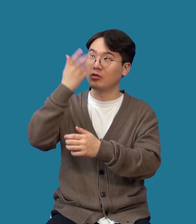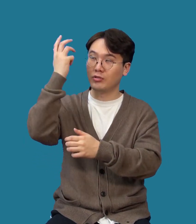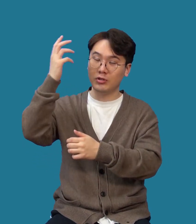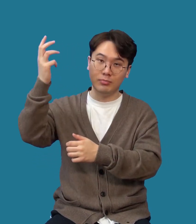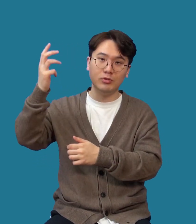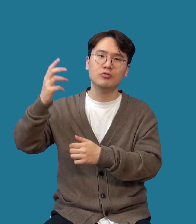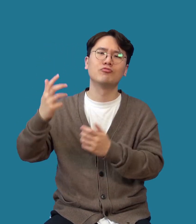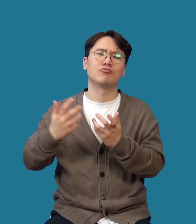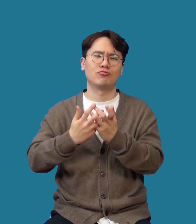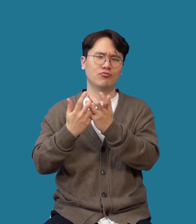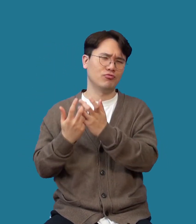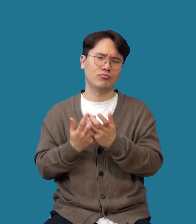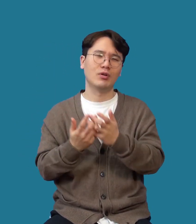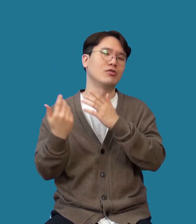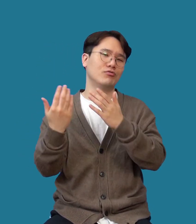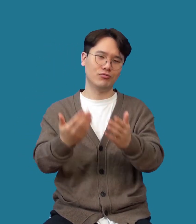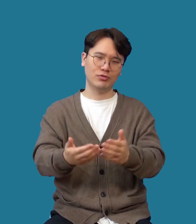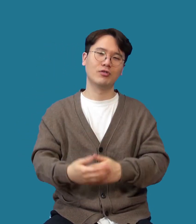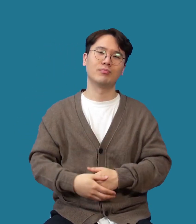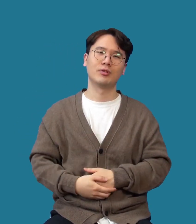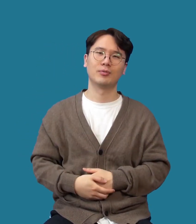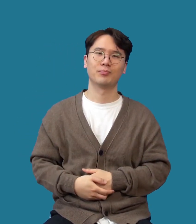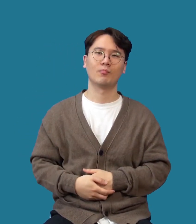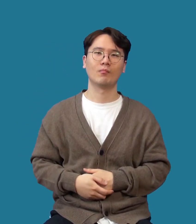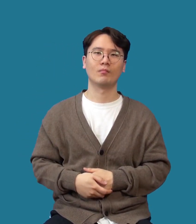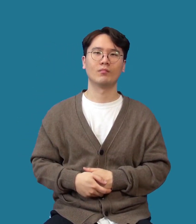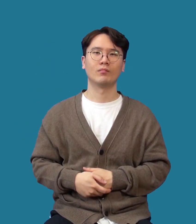여러분을 사로잡으실 것입니다.